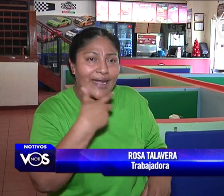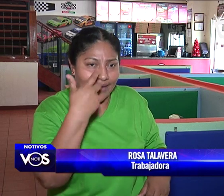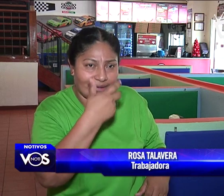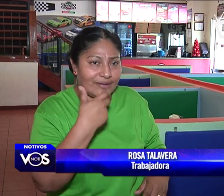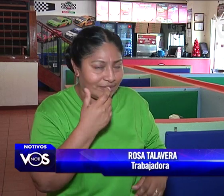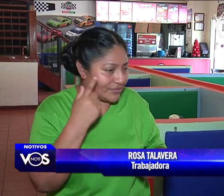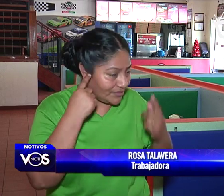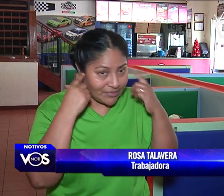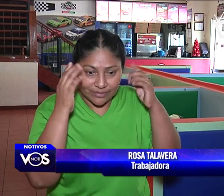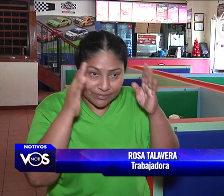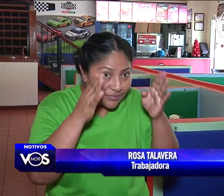Puedo hablar poco